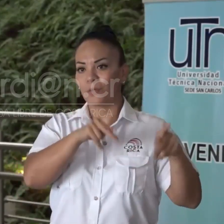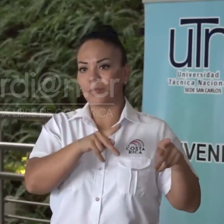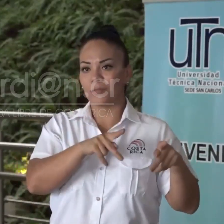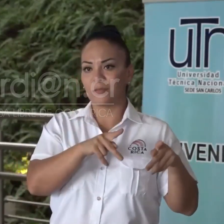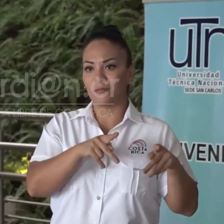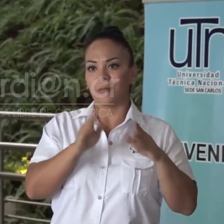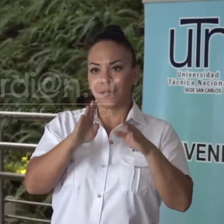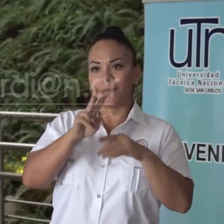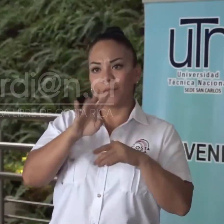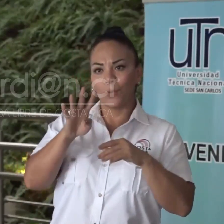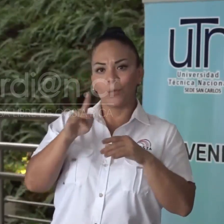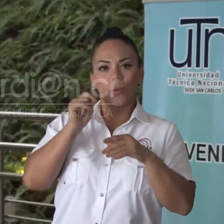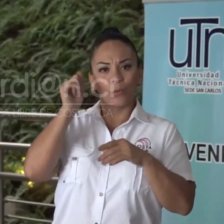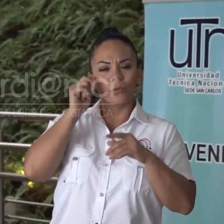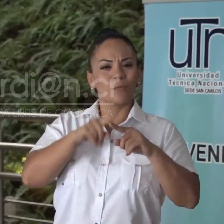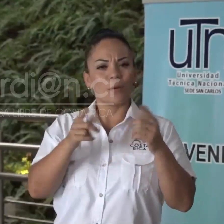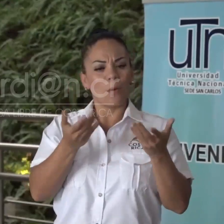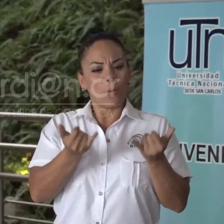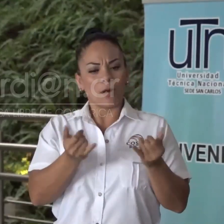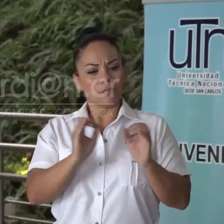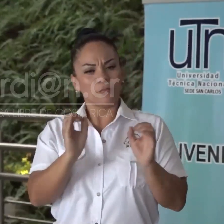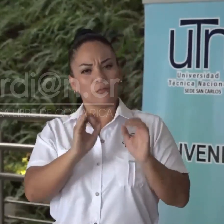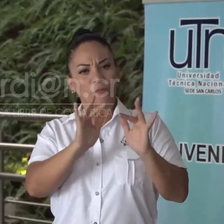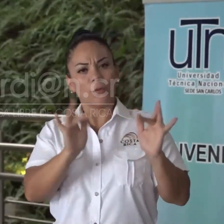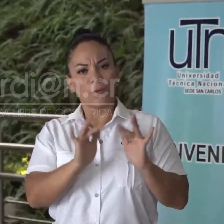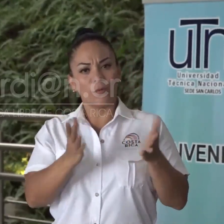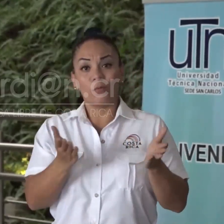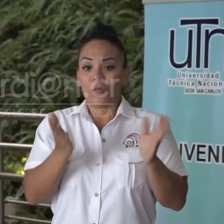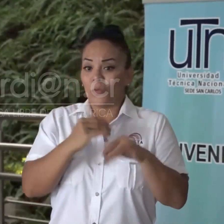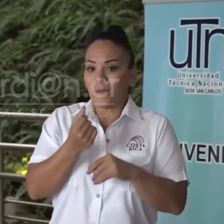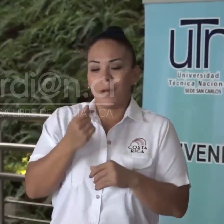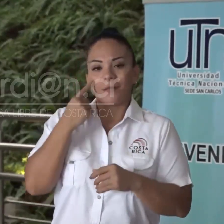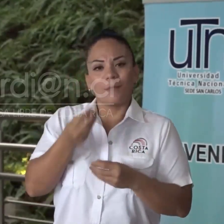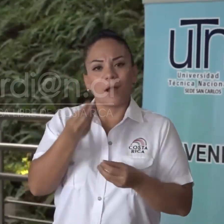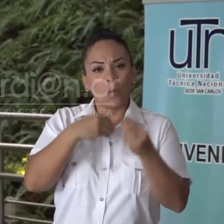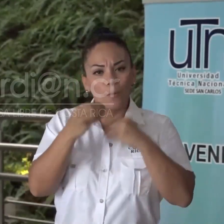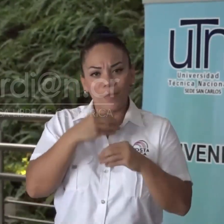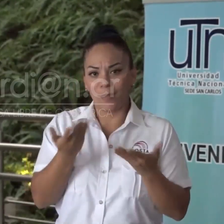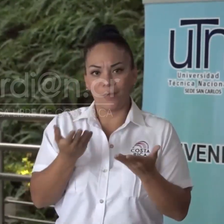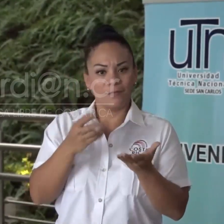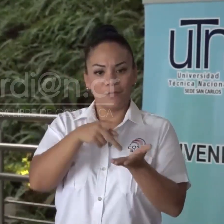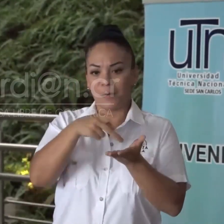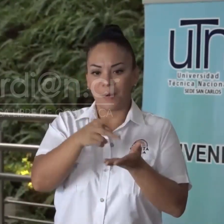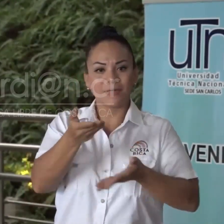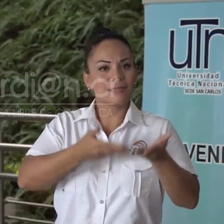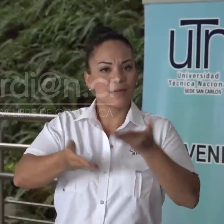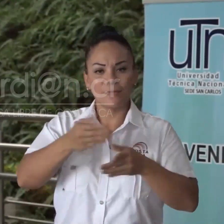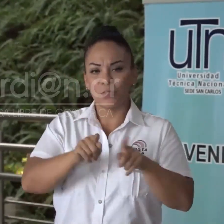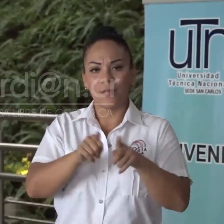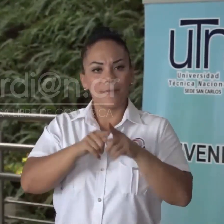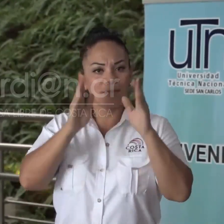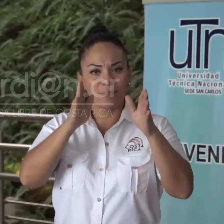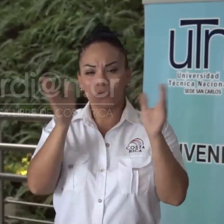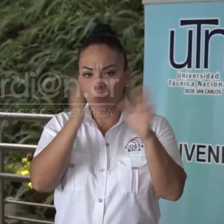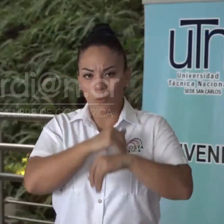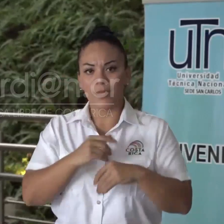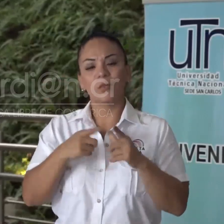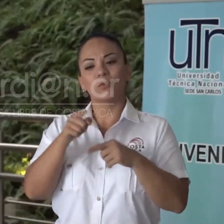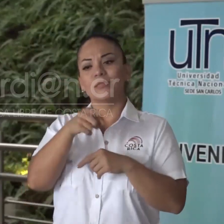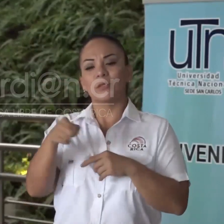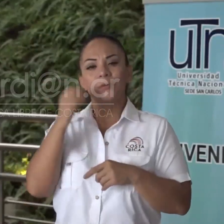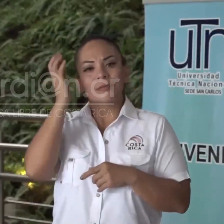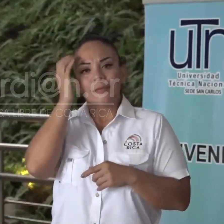24 adultos mayores, pero está desocupado porque no hay con qué darles de comer, no hay con qué pagar también el servicio de atención. Entonces ellos